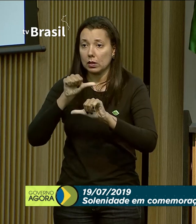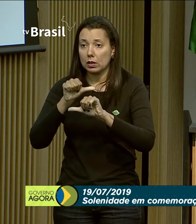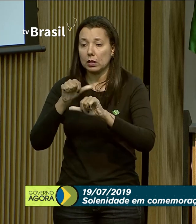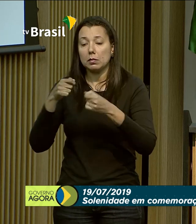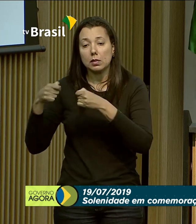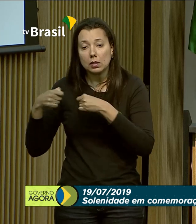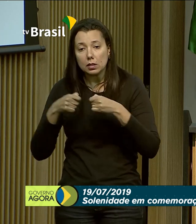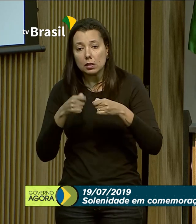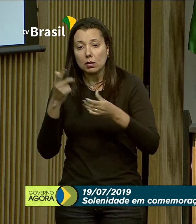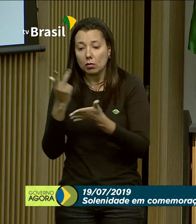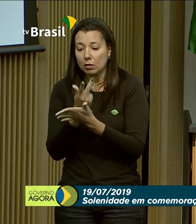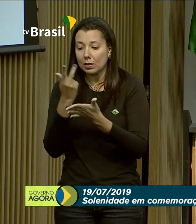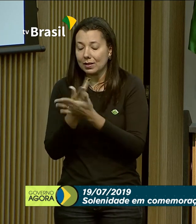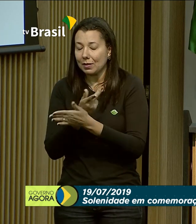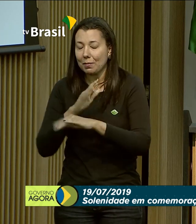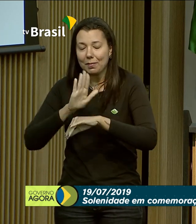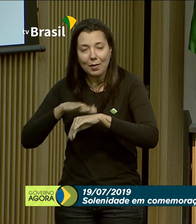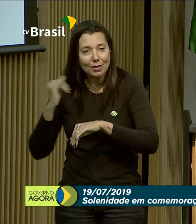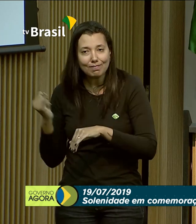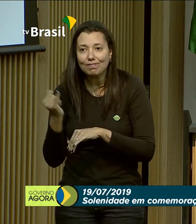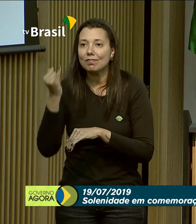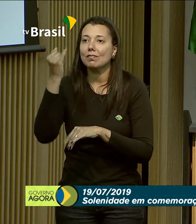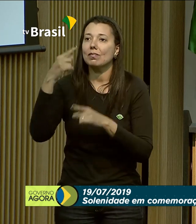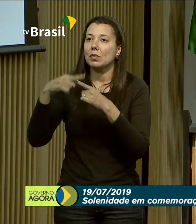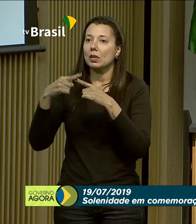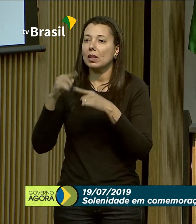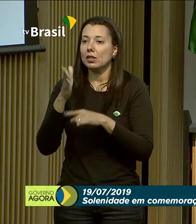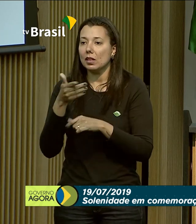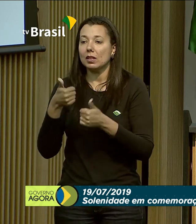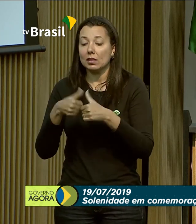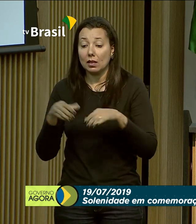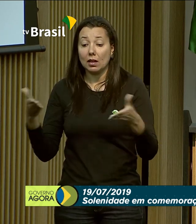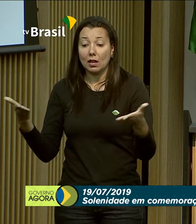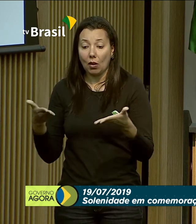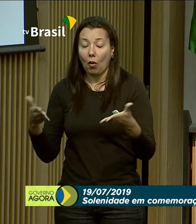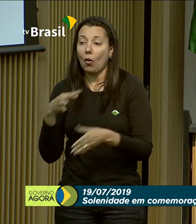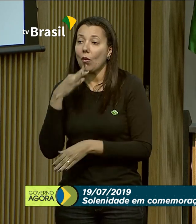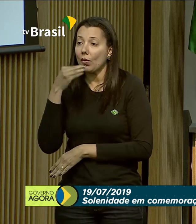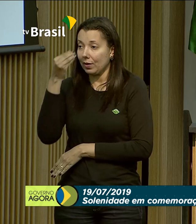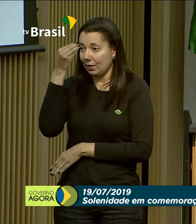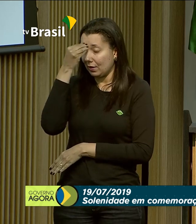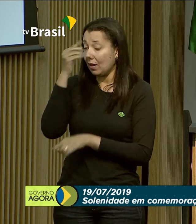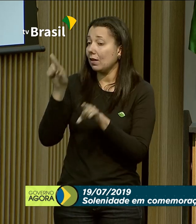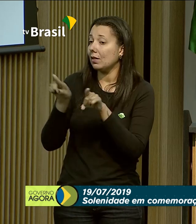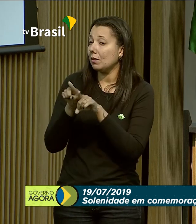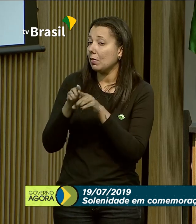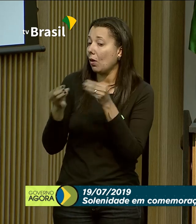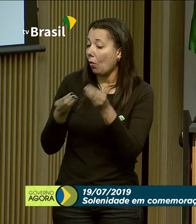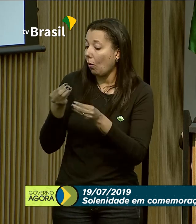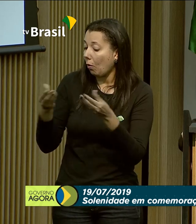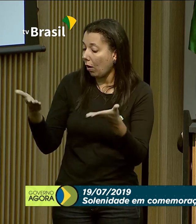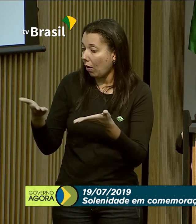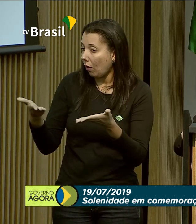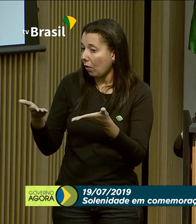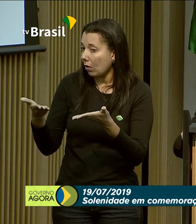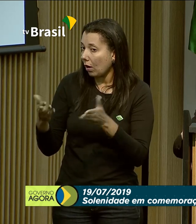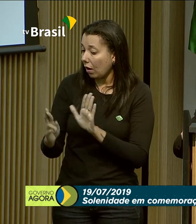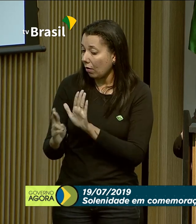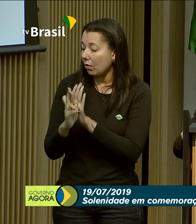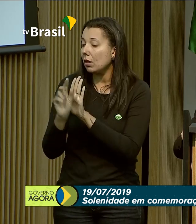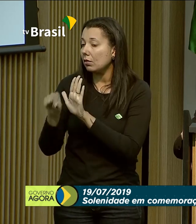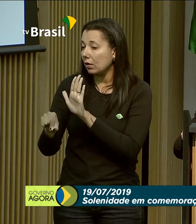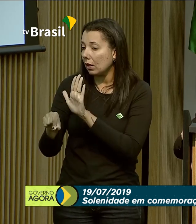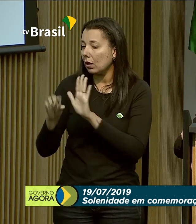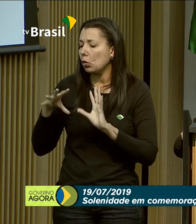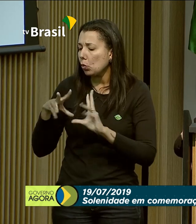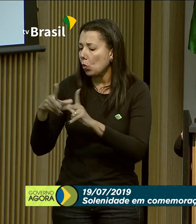devem acontecer num nível elevado, para que sejamos, como já estamos sendo reconhecidos, uma referência